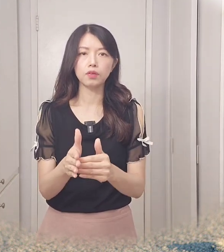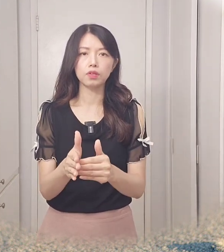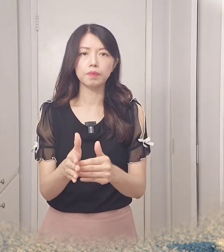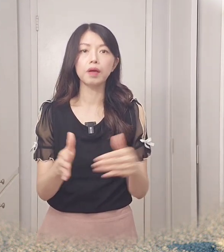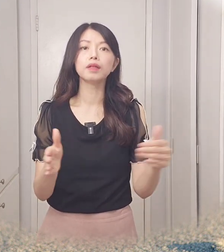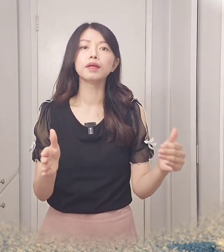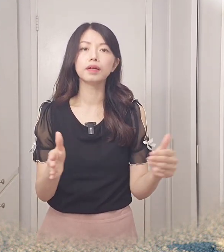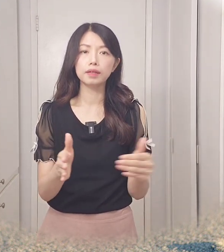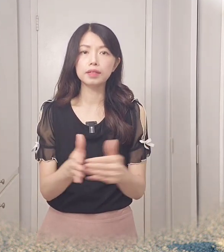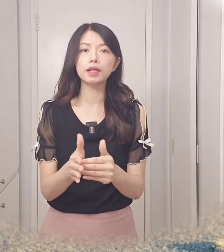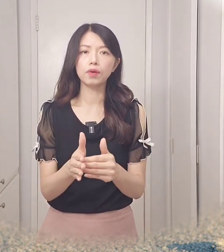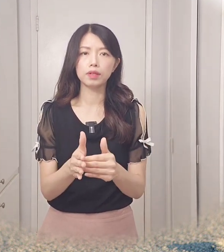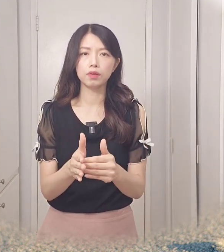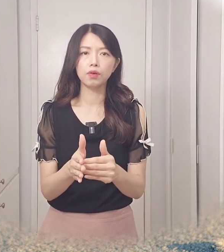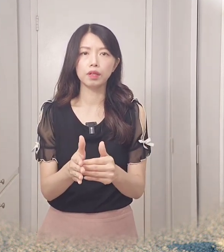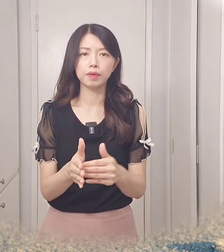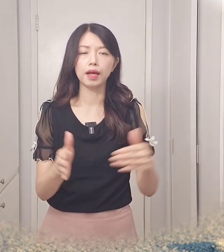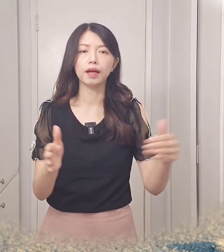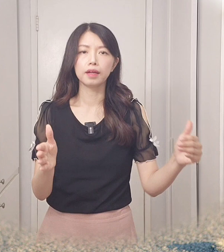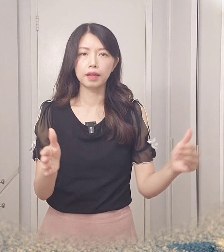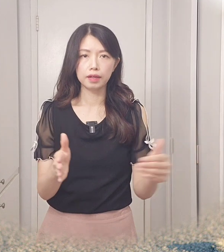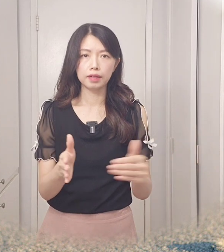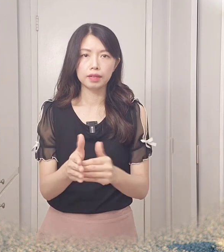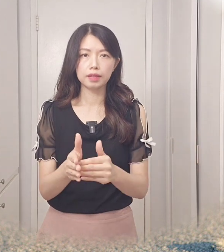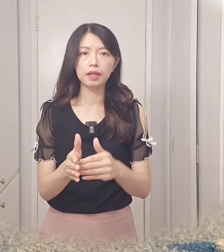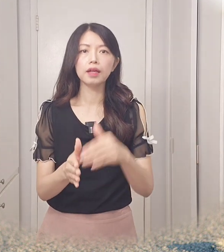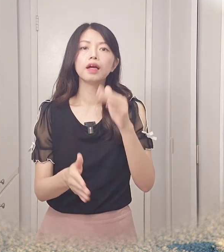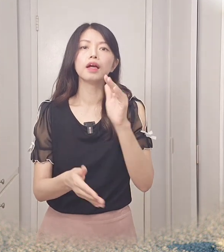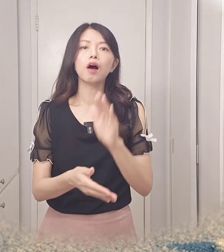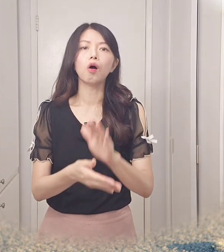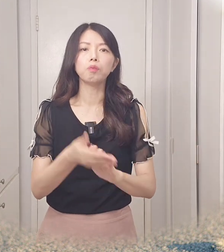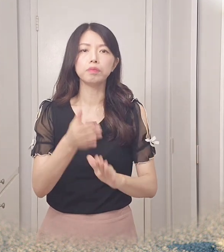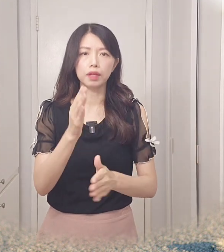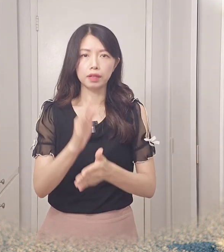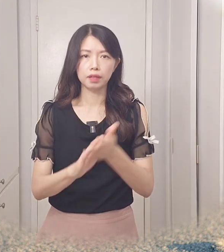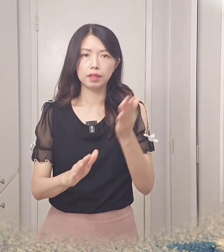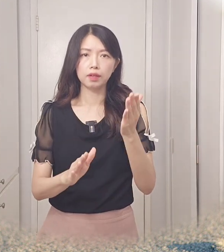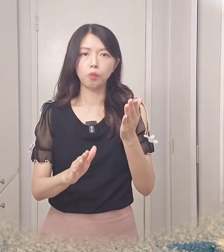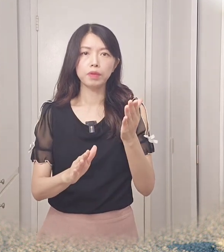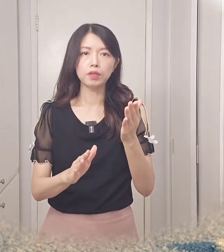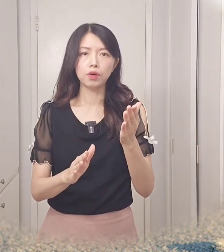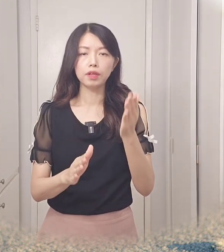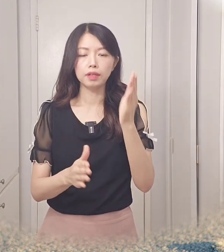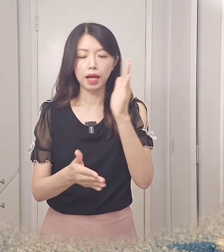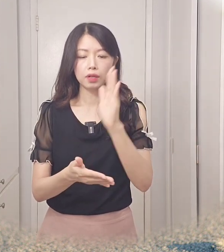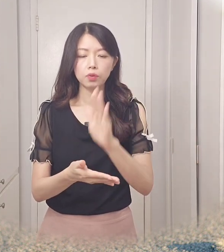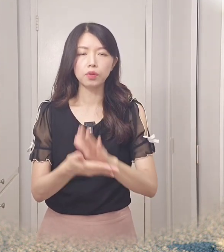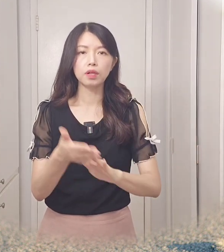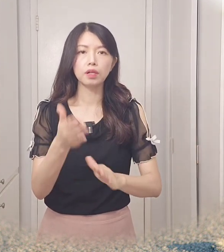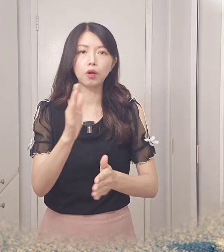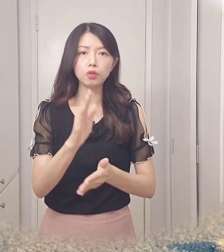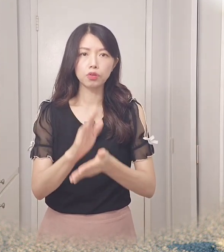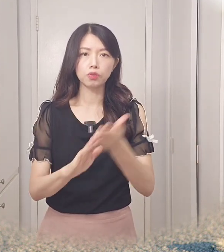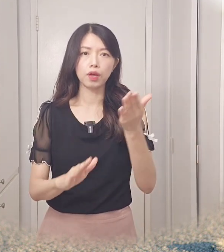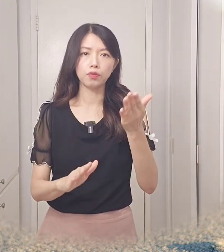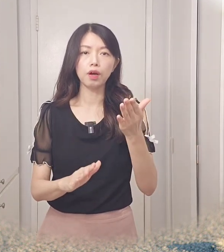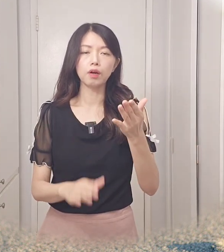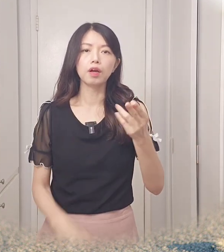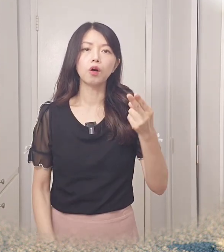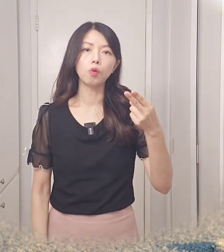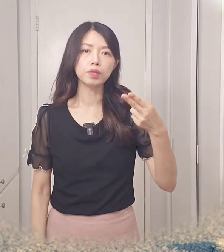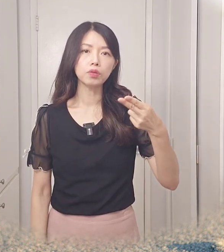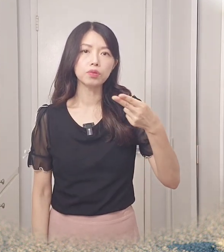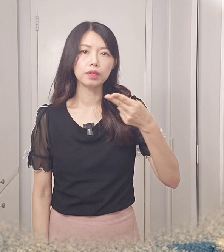닿게 해주시면 끝이라고 하는 뜻의 수어가 됩니다. 끝이 없는, 없다 수어는 양손을 털어주셔도